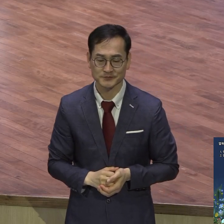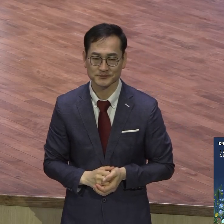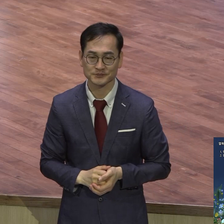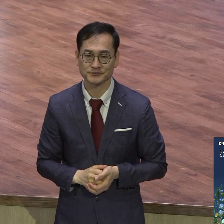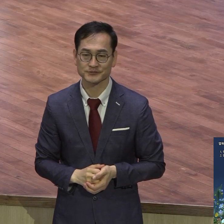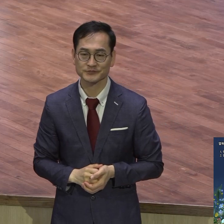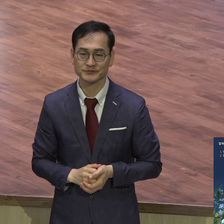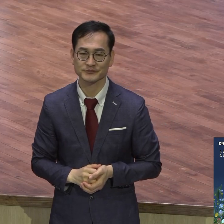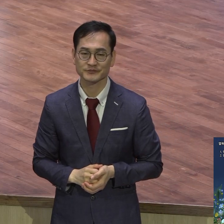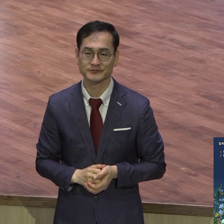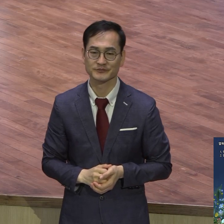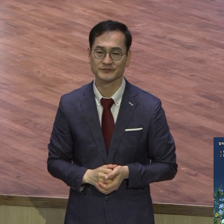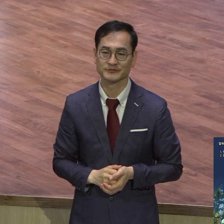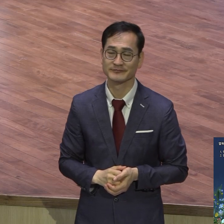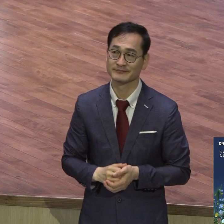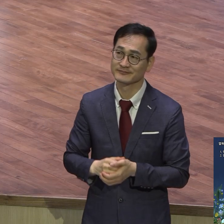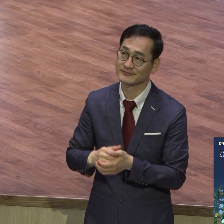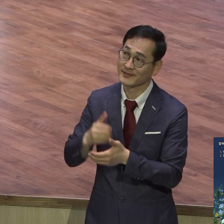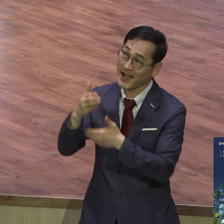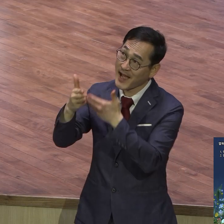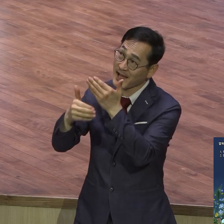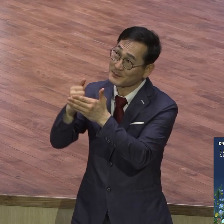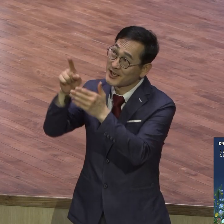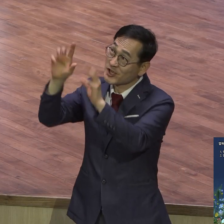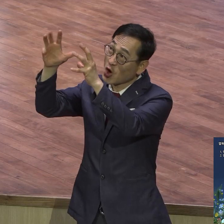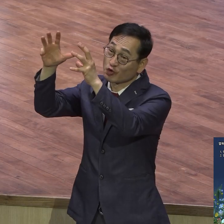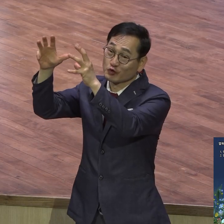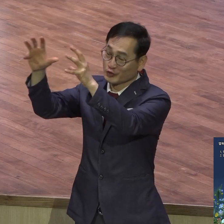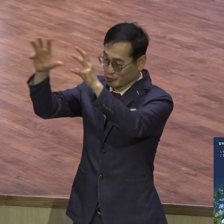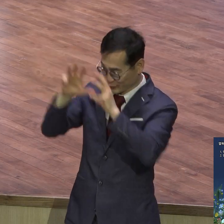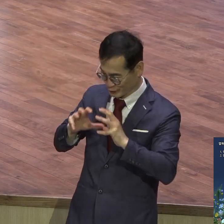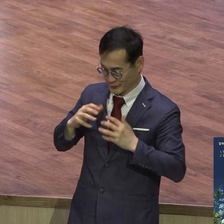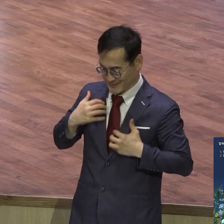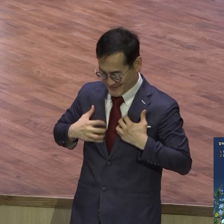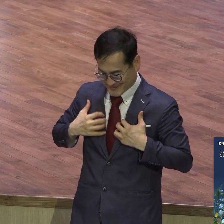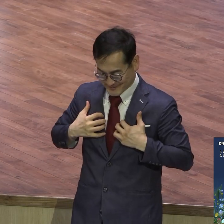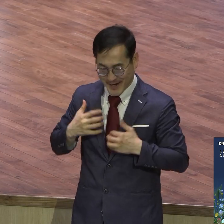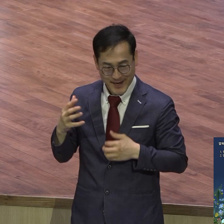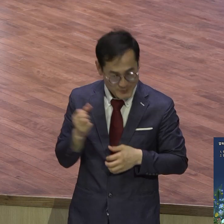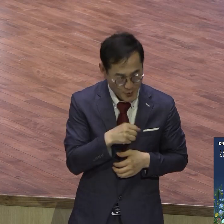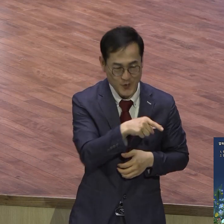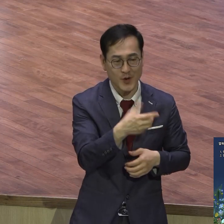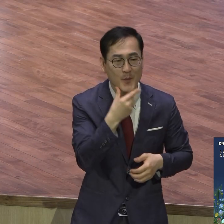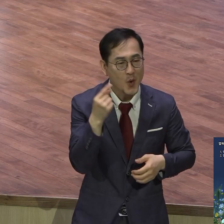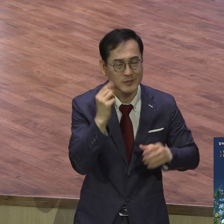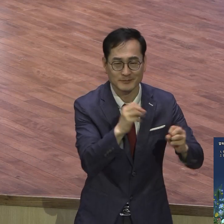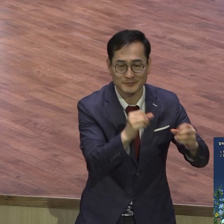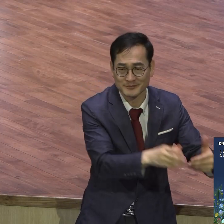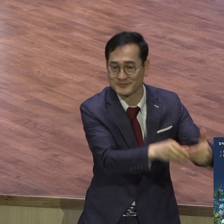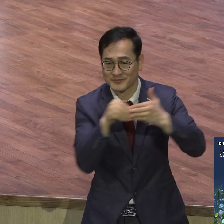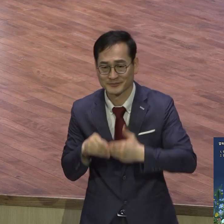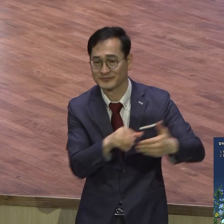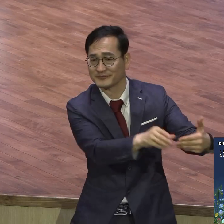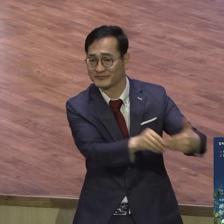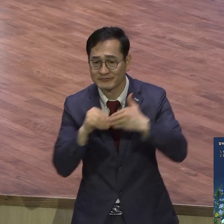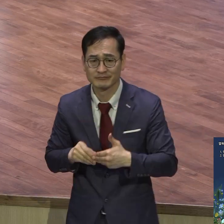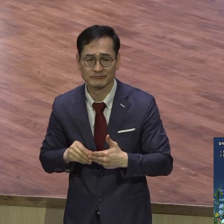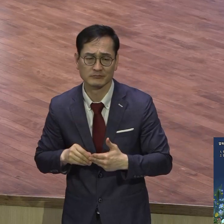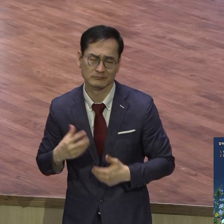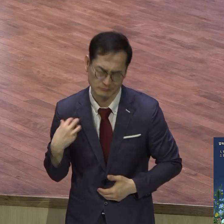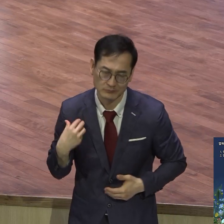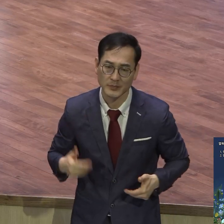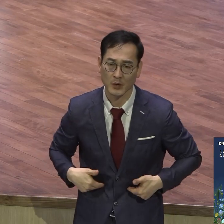천국 누리면서 뭐하느냐 불순자 끈져내는 구원의 방주가 돼야 돼요 그거 외에 다른 이유가 없어요 이